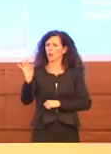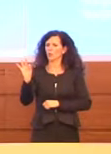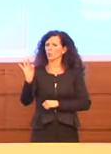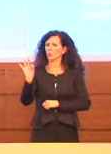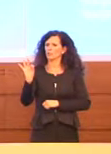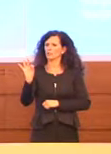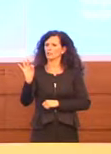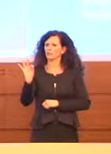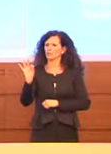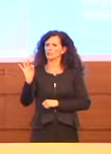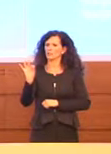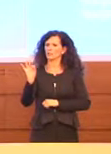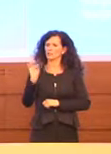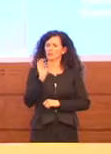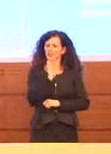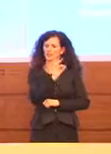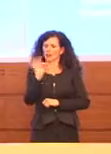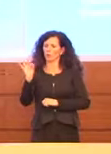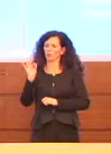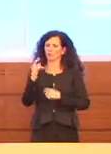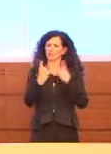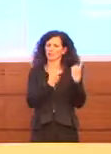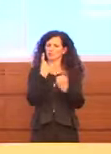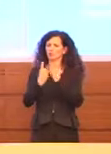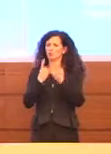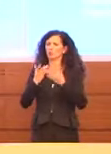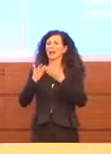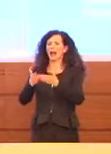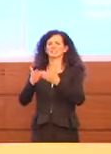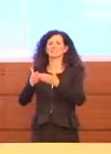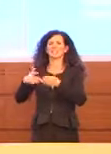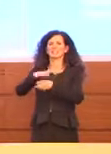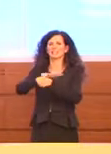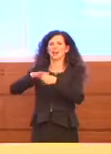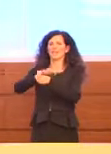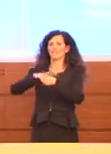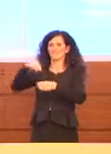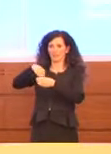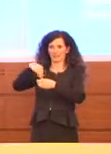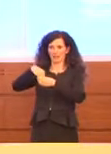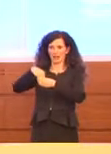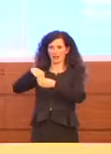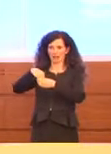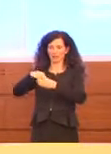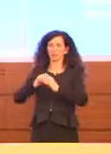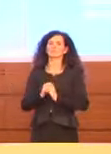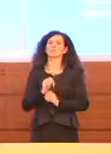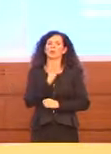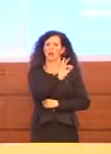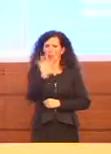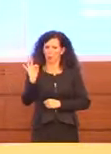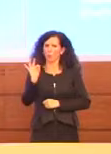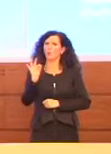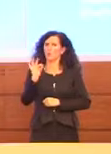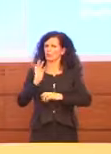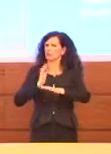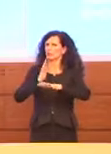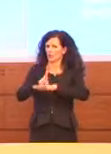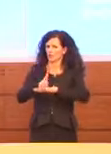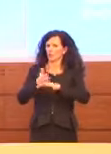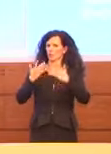le unità di assistenza familiare alcune categorie sono anche intervenuti in questo senso